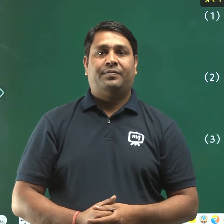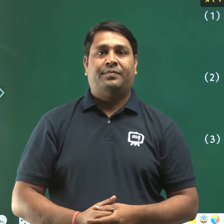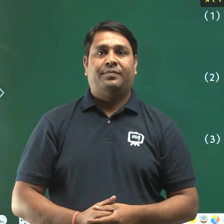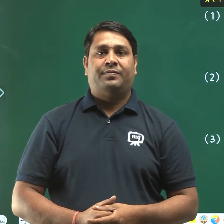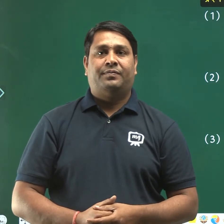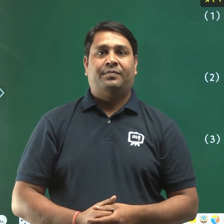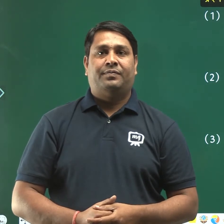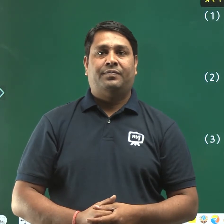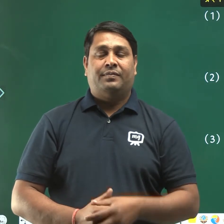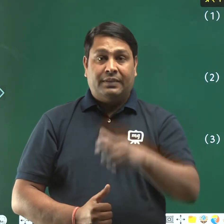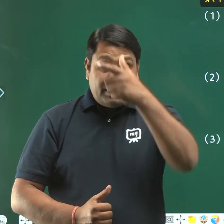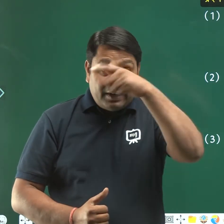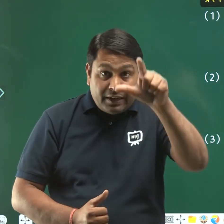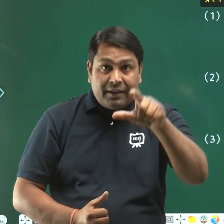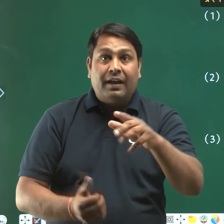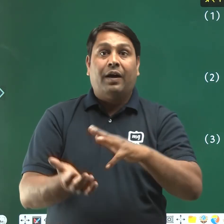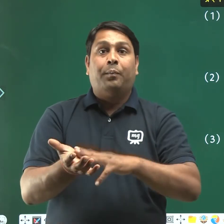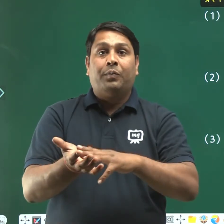भारत का मैनचेस्टर